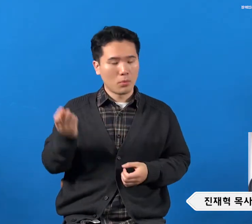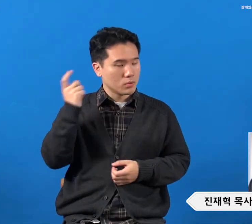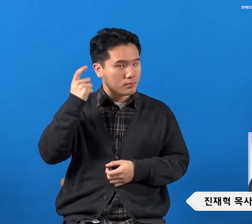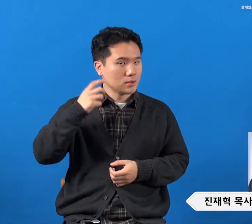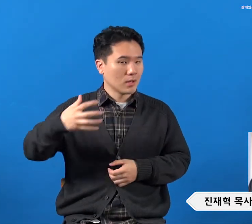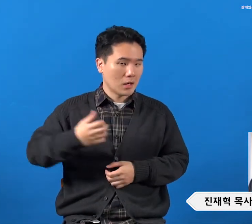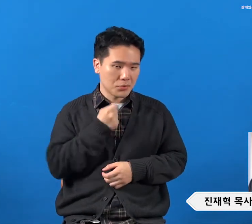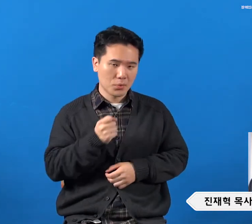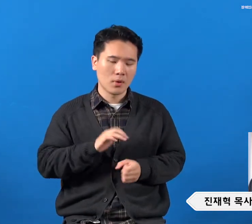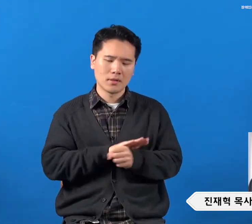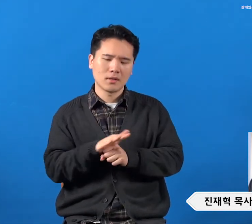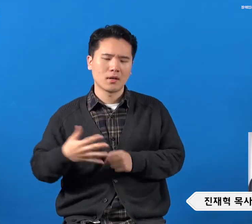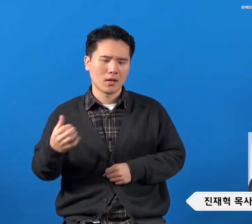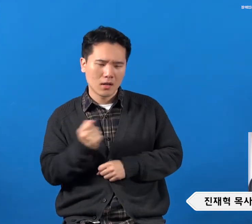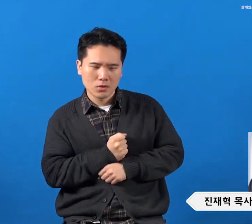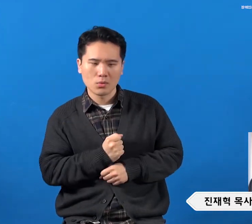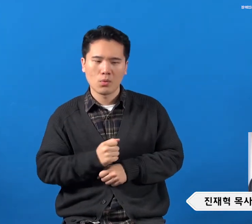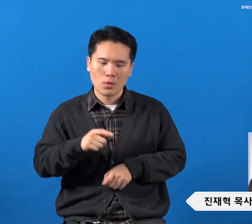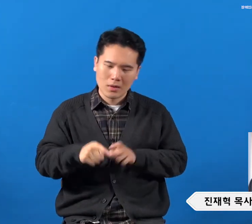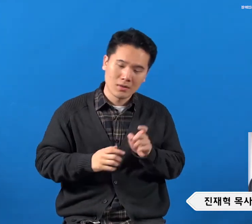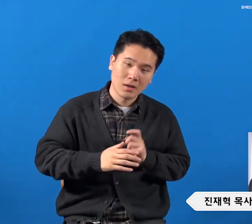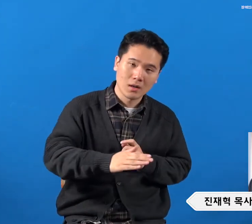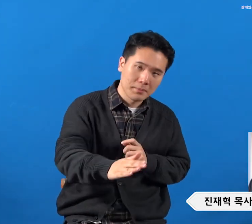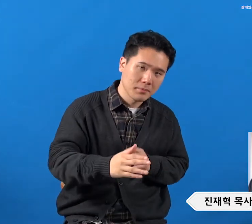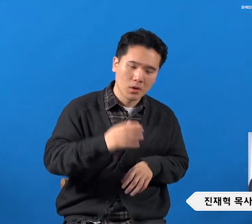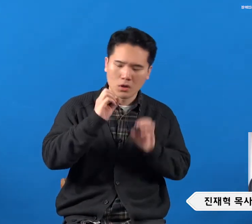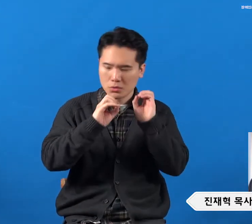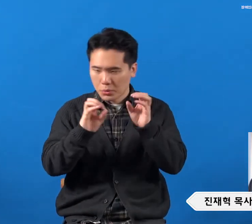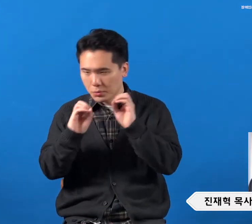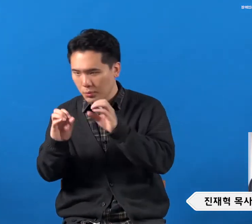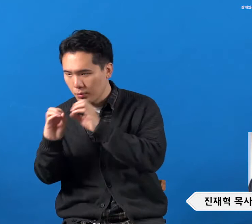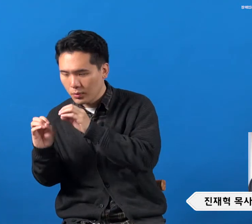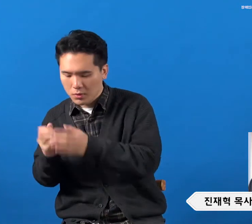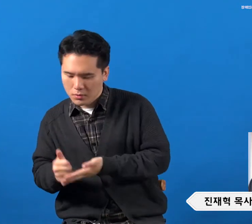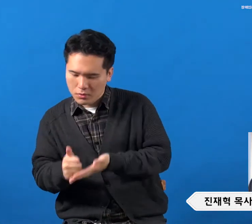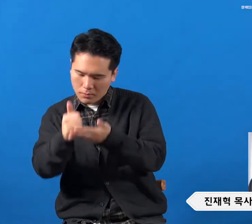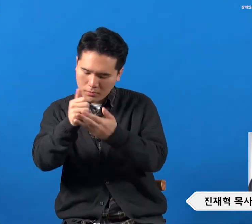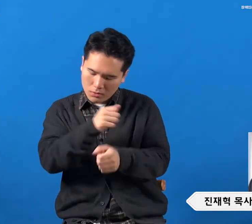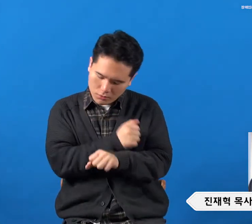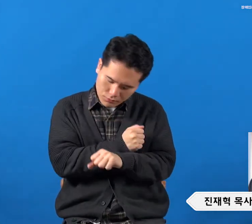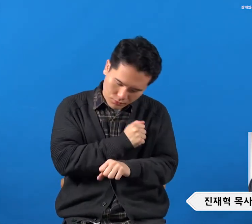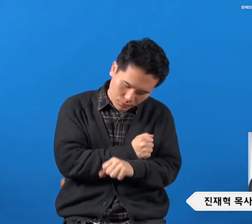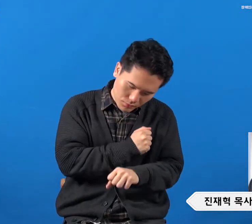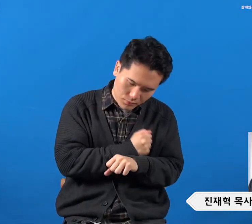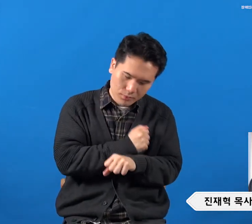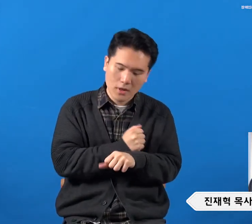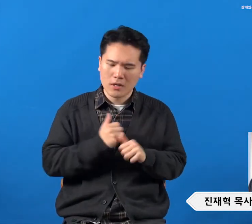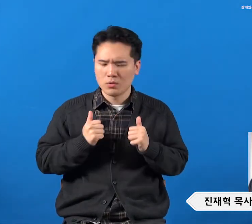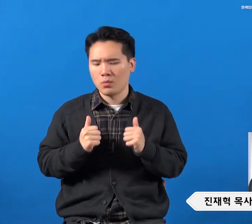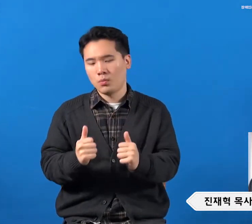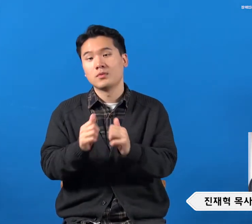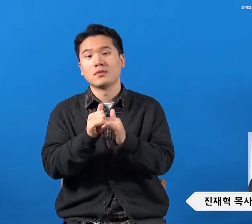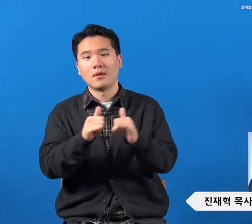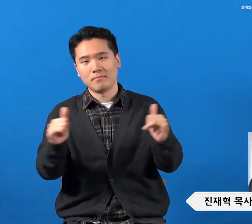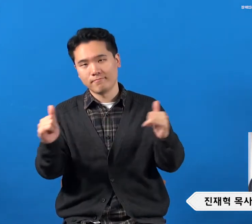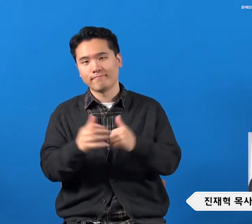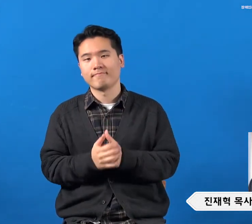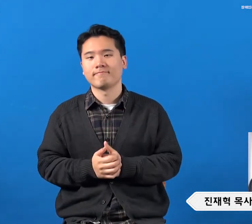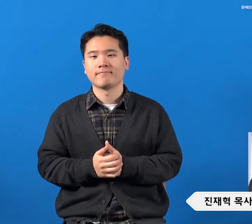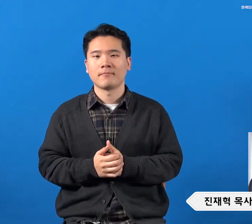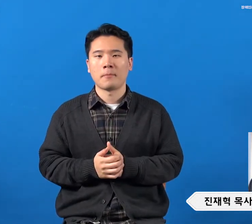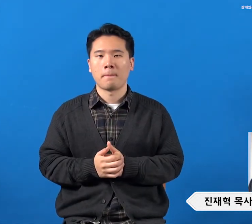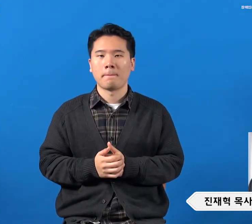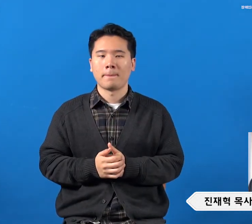가지고 사랑을 가지고 나아갑니다. 전도하며 섬기며 수고하며 애쓰는 분들, 아니